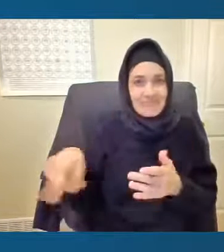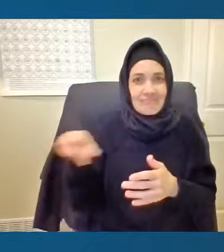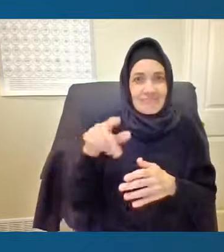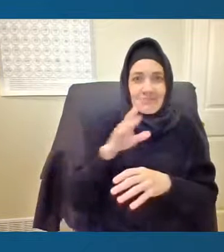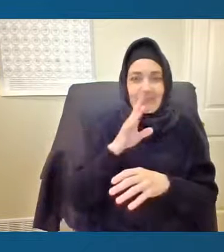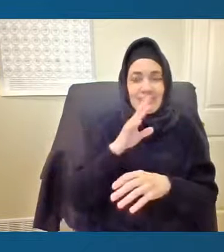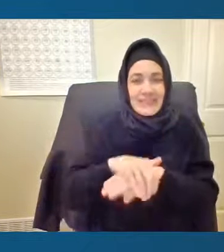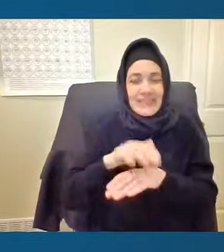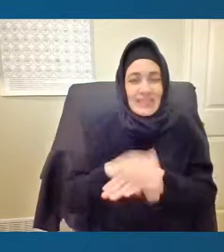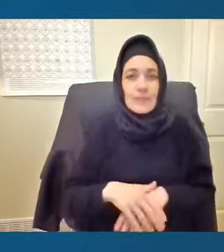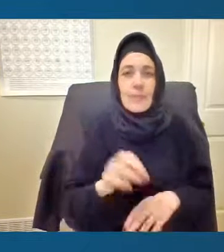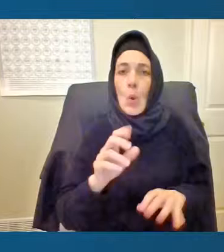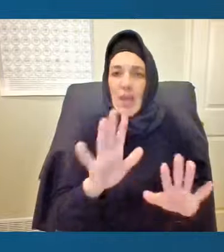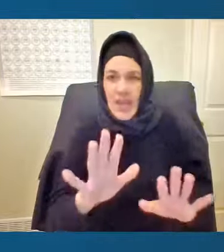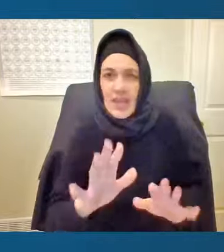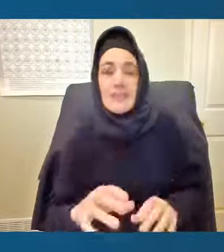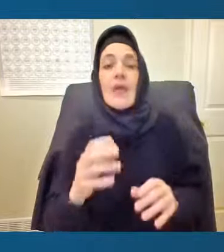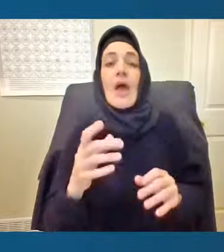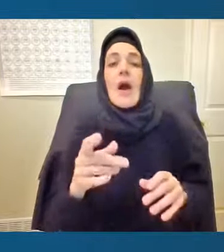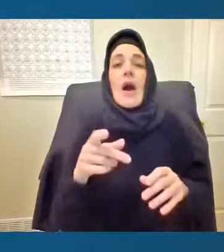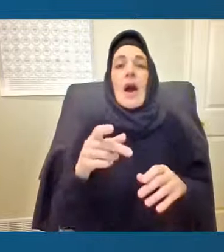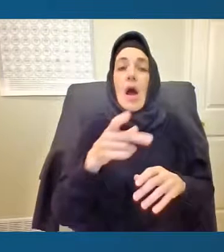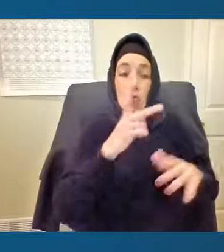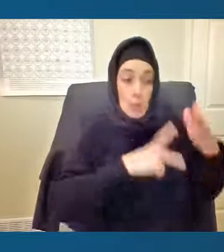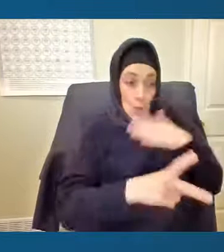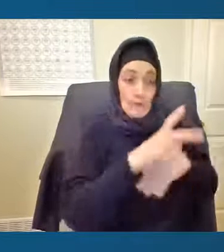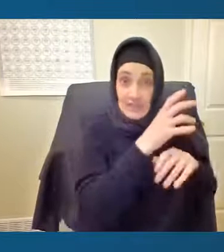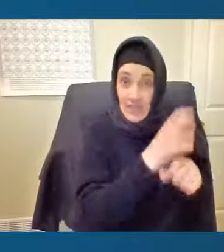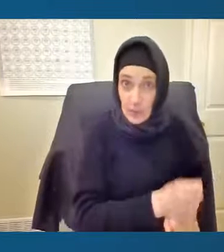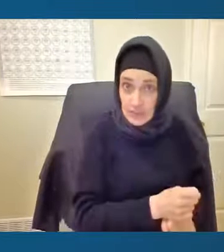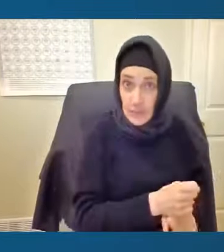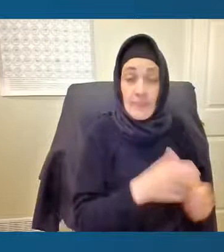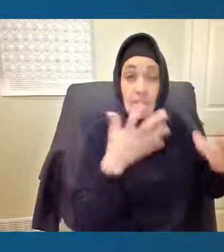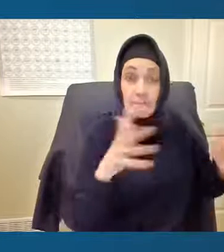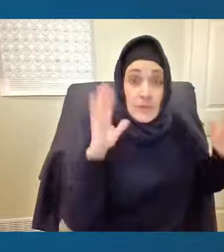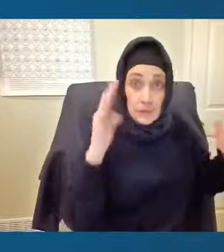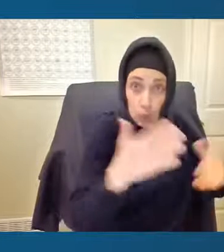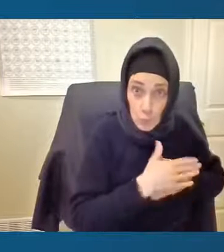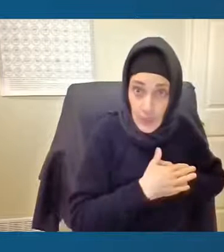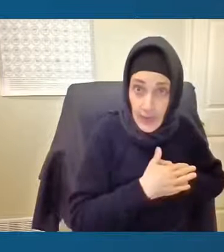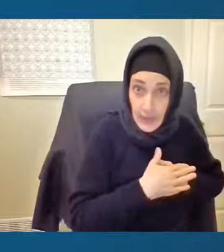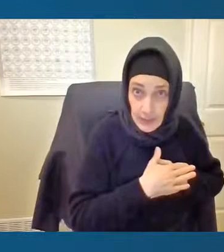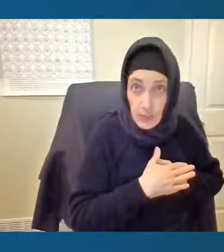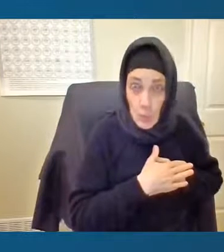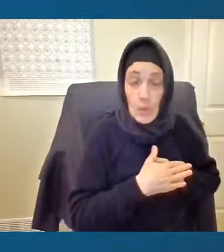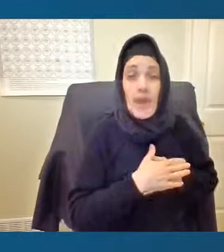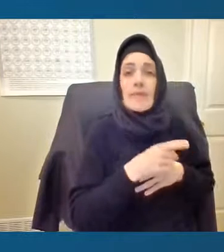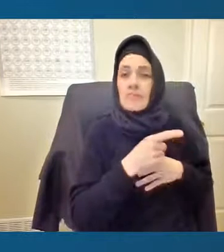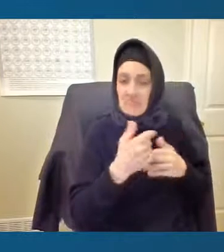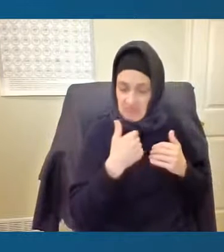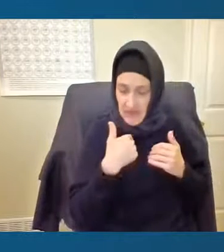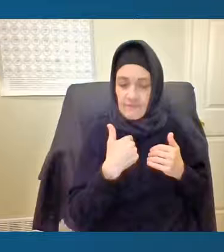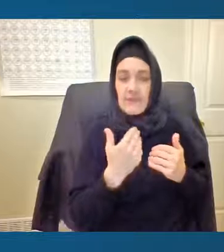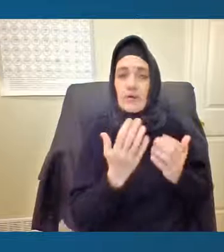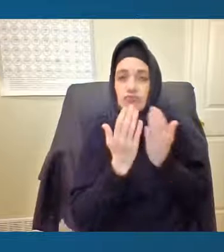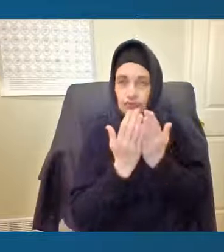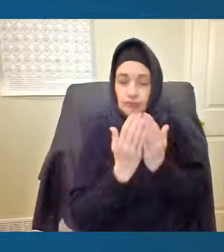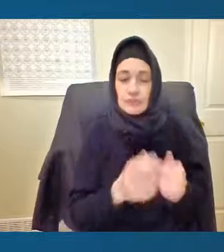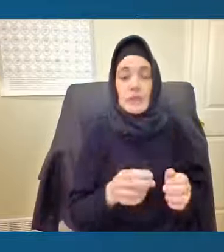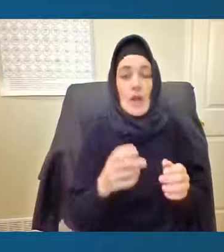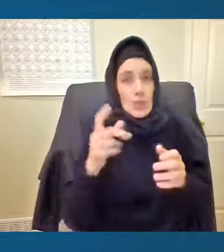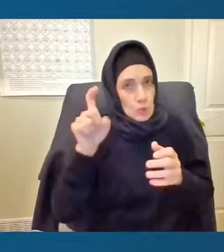prophetic supplication that the Prophet ﷺ made after prayer. This is so important. Write it in English. Just know what it means.